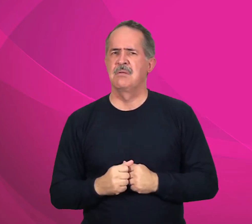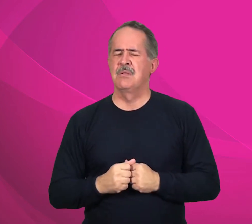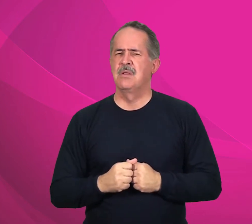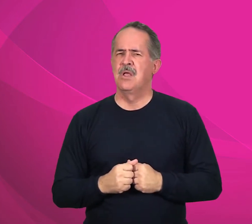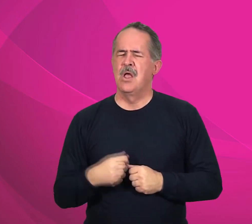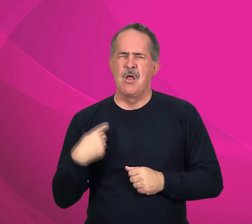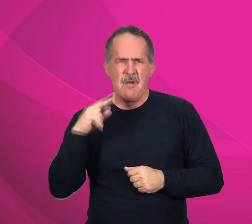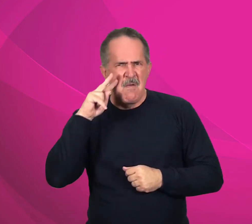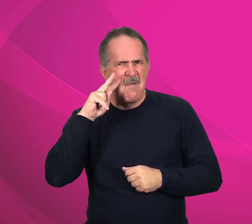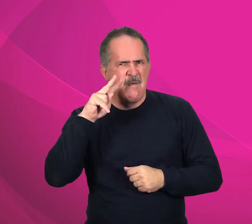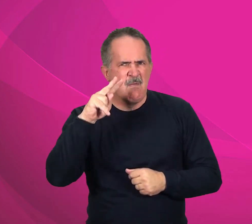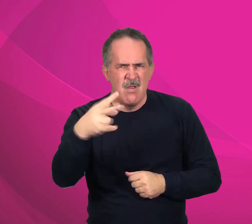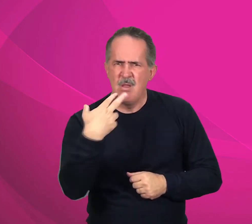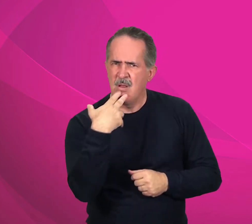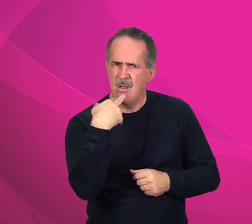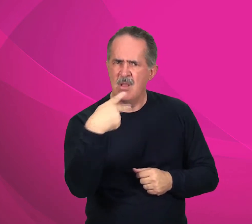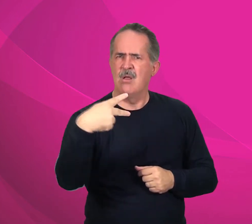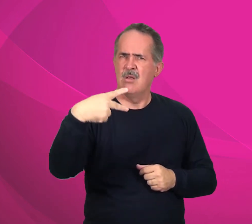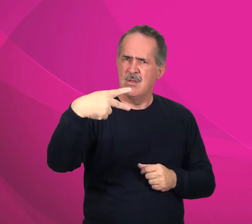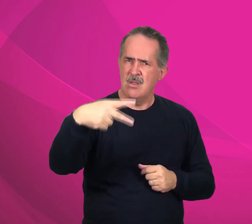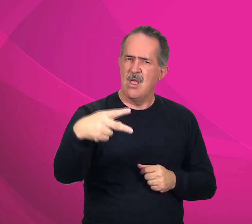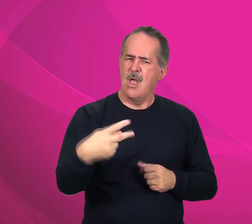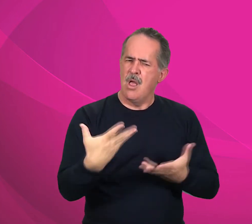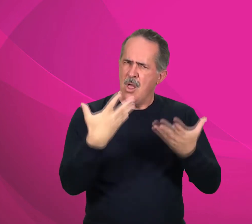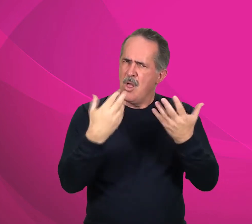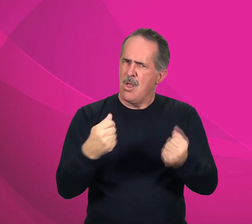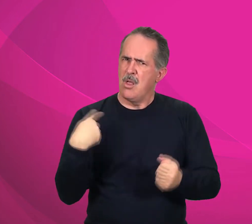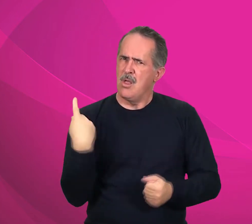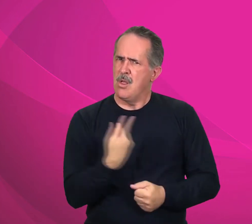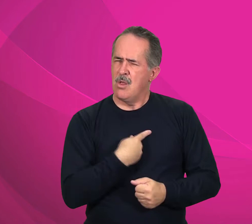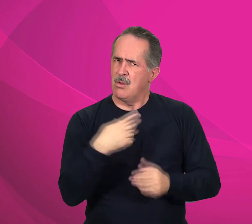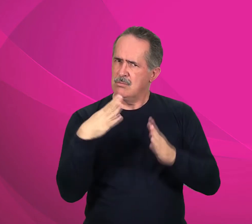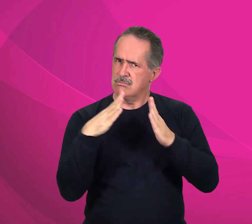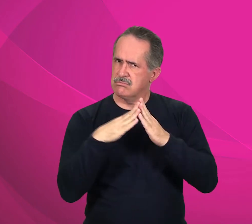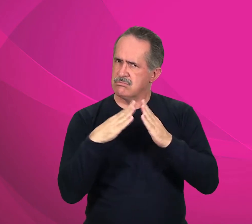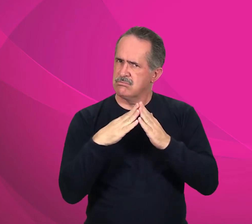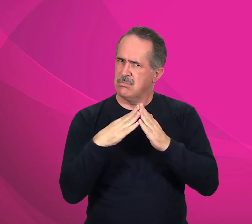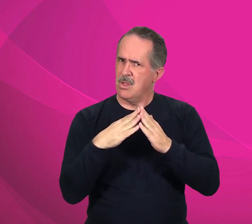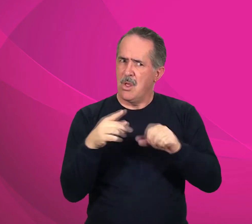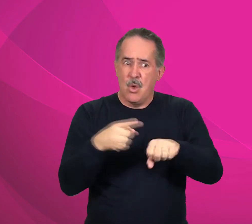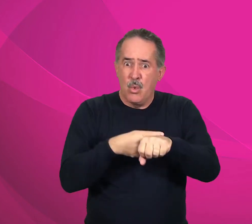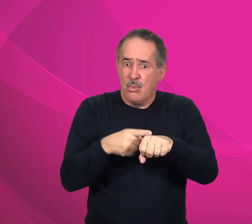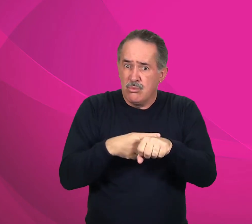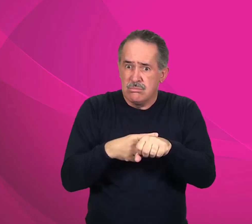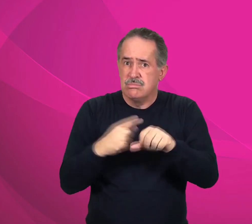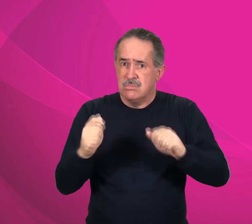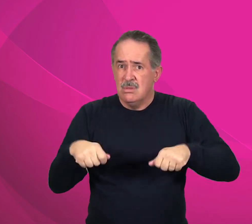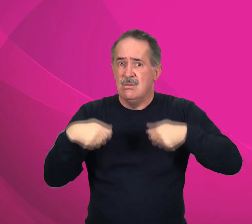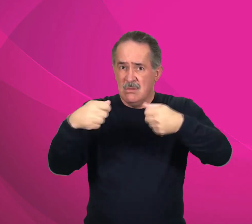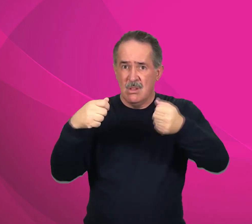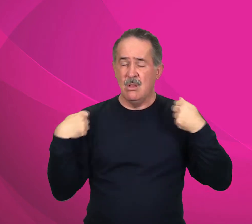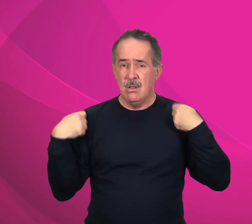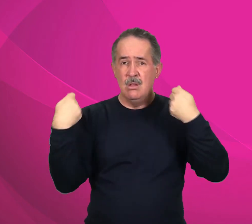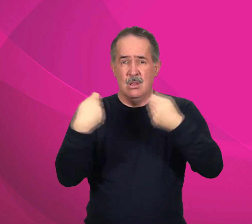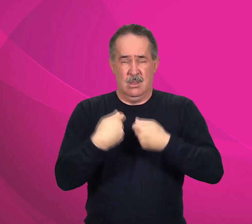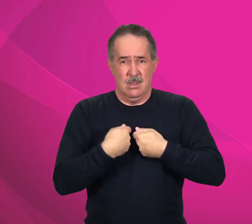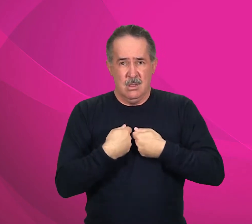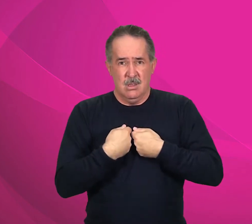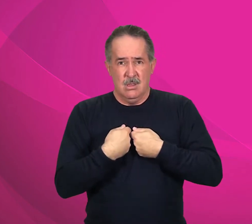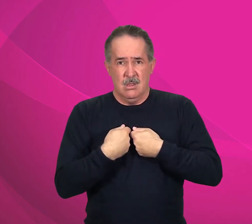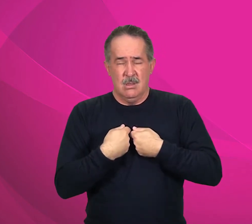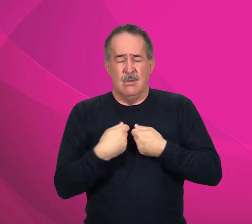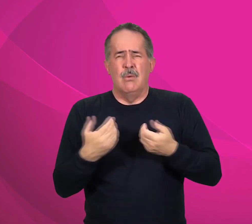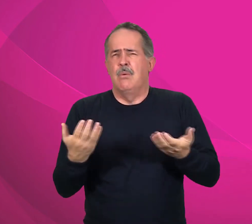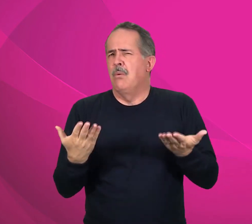quando foi que tivemos estrangeiro e que recebemos em casa sem roupa e investimos